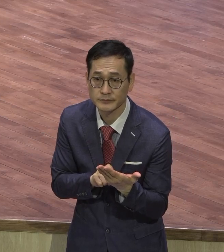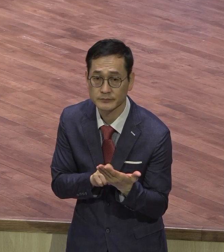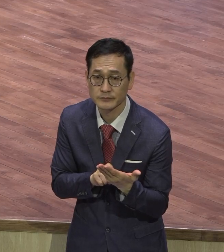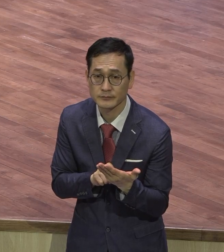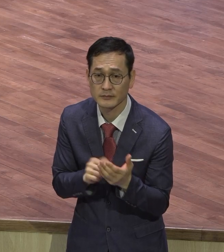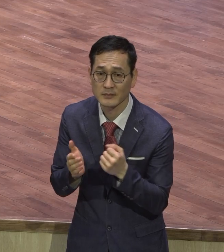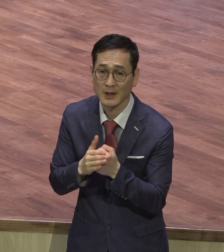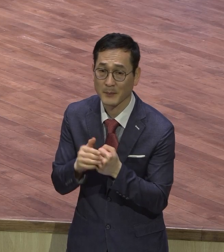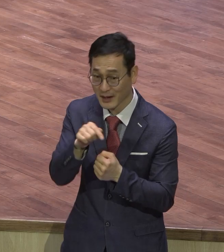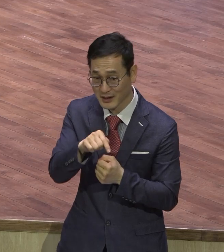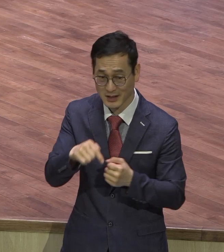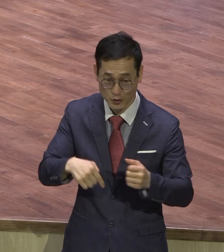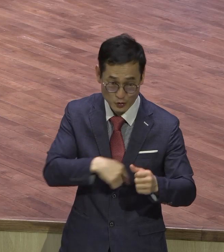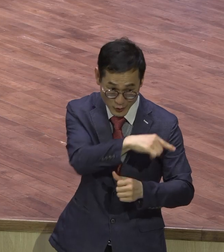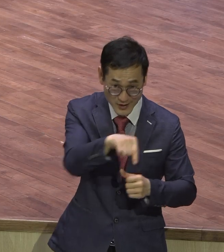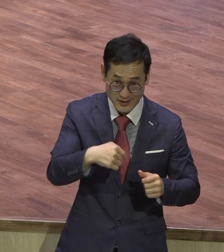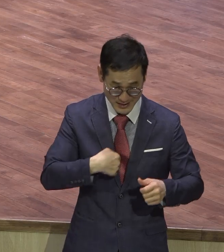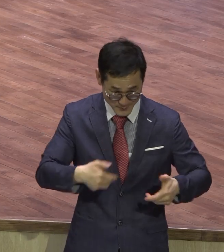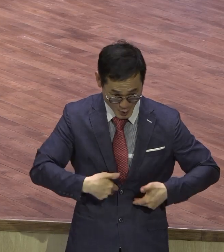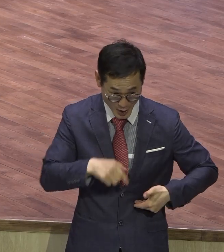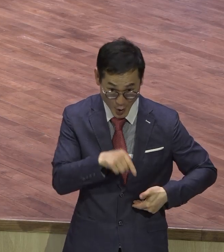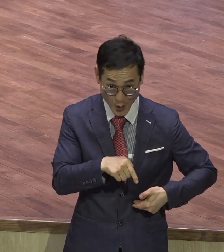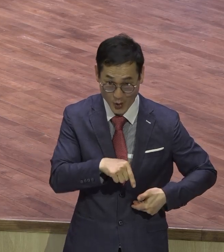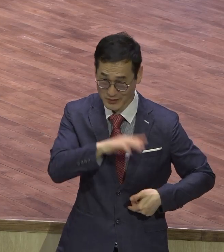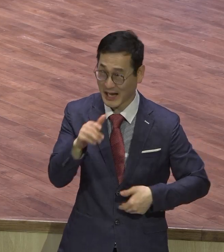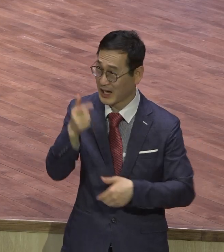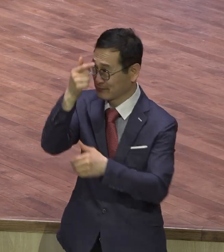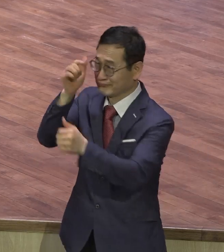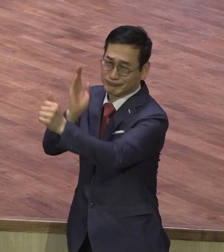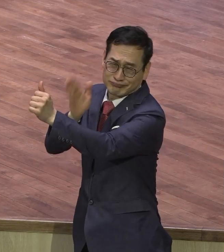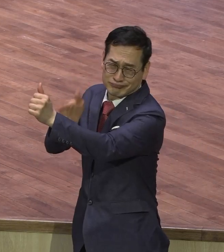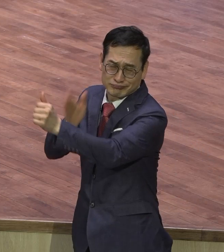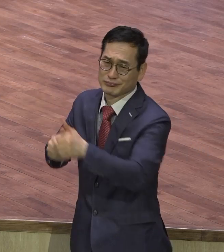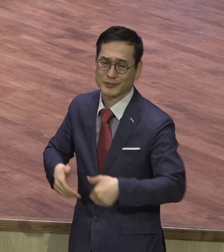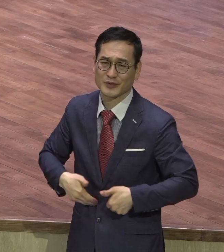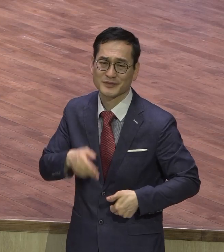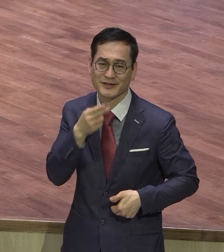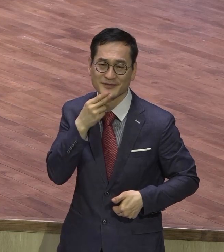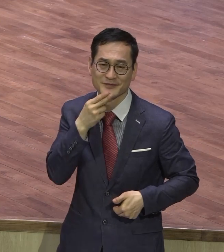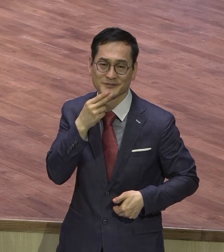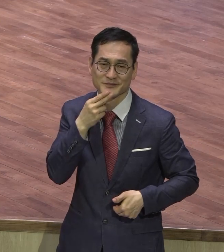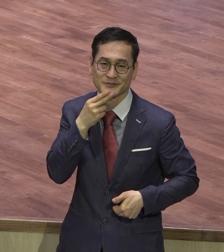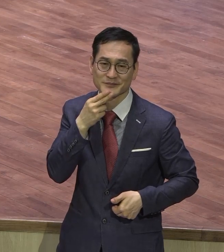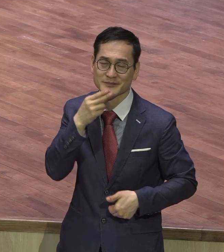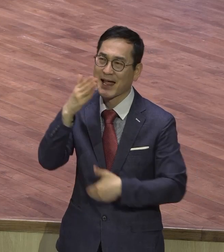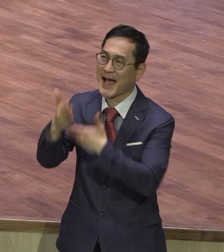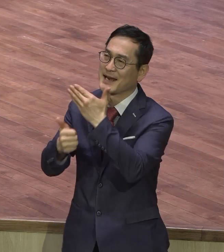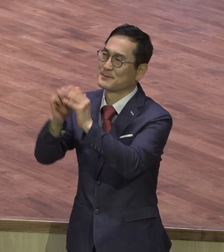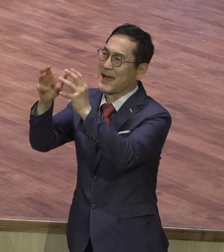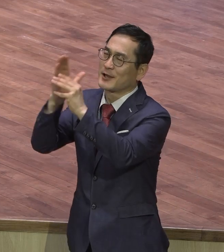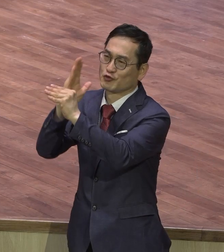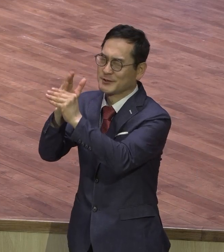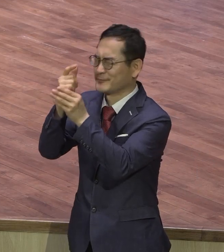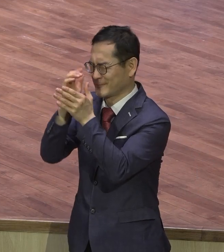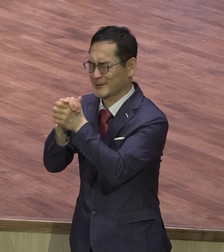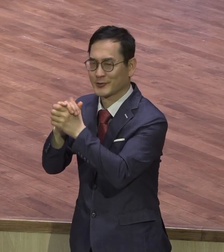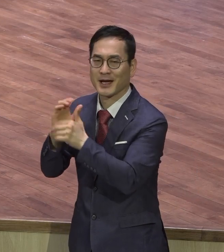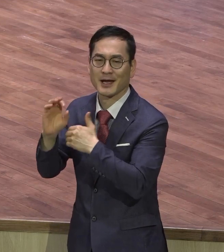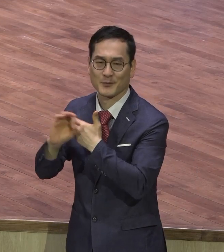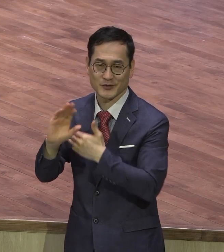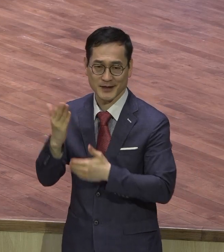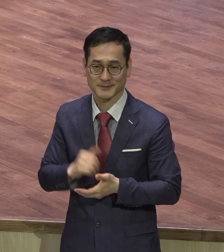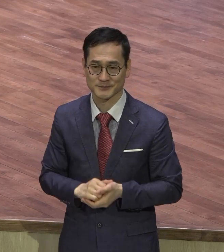구할 필요도 없어요. 그런 걸 이방인들이나 구하는 것이요. 사도 바울의 에베소 3장 2절에 우리 가운데 역사하시는